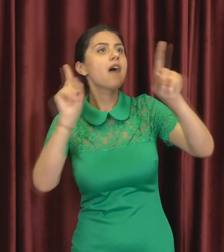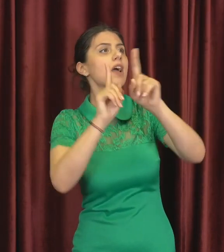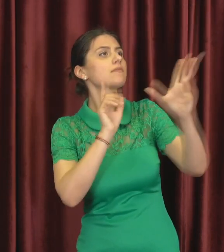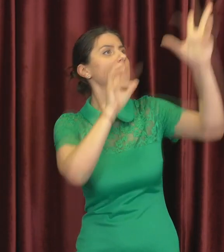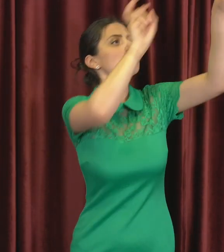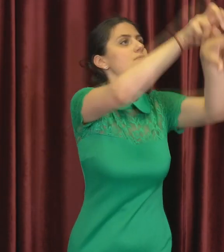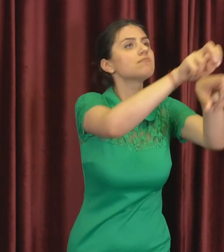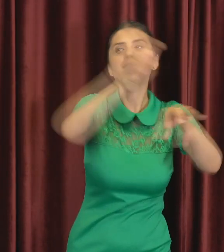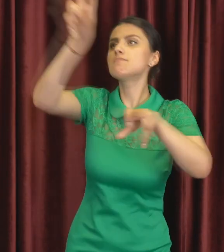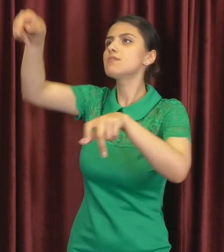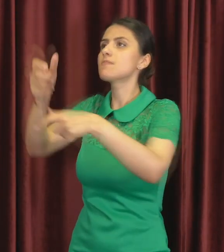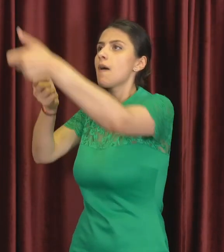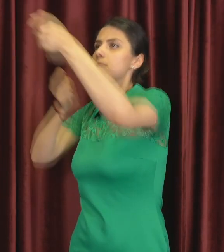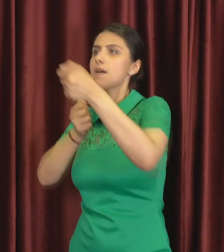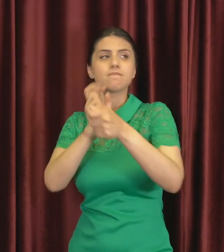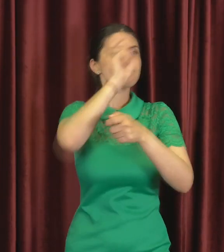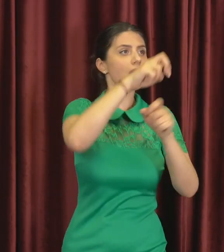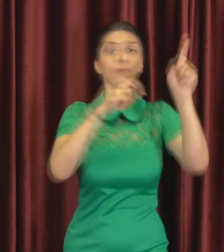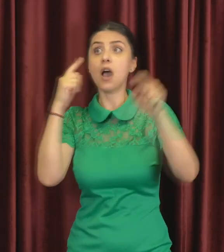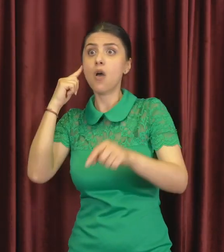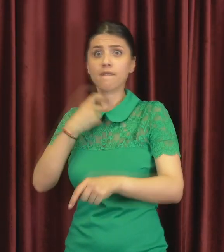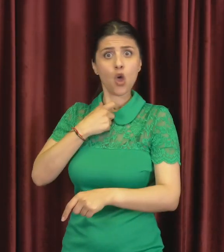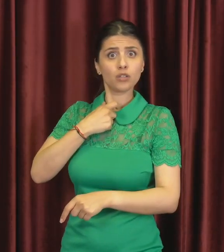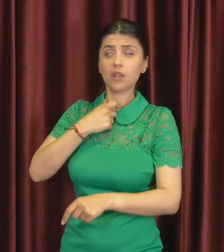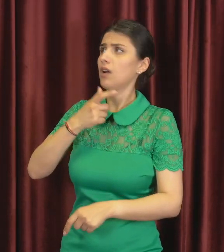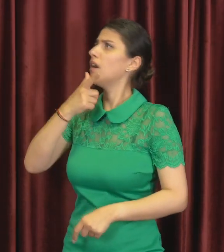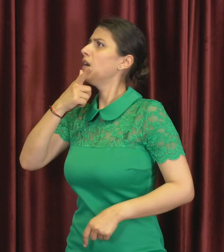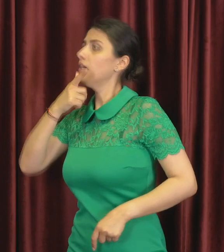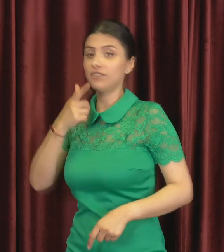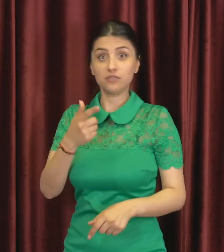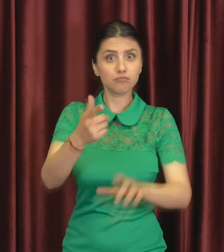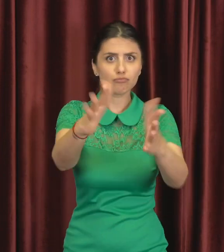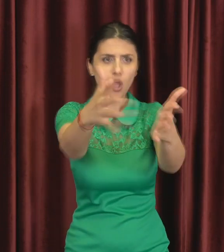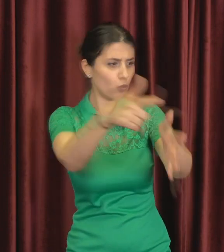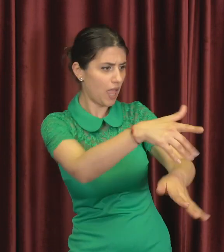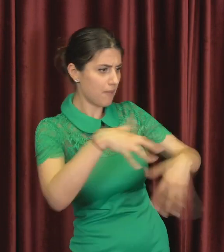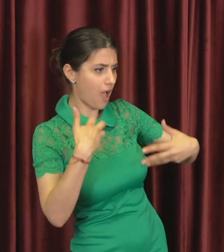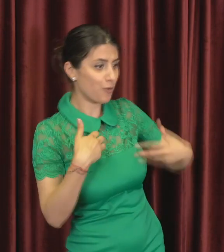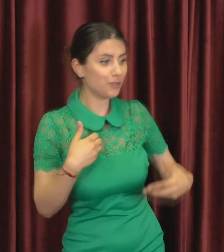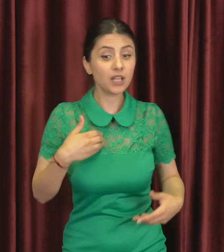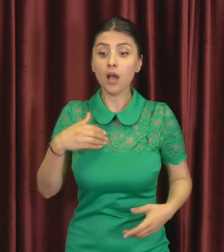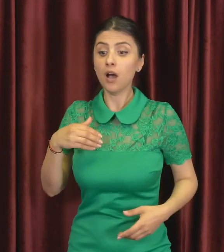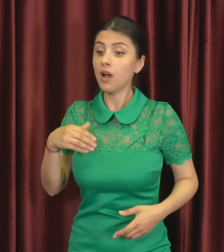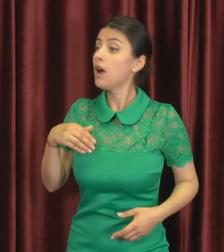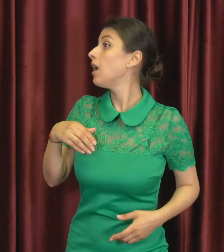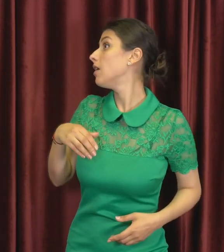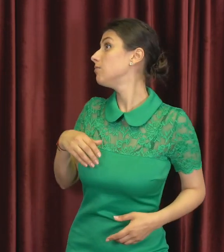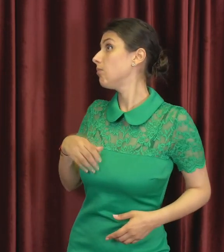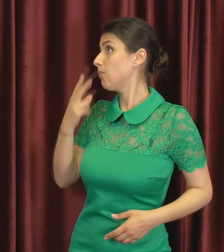pe alta, auzi un glas venind de undeva de sus. Ce-i cu tine, maimuțico? Buhuhu? Maimuțica ridică capul și o